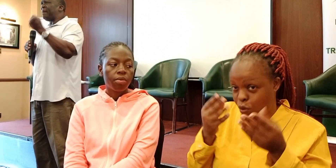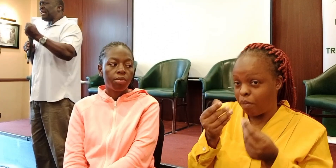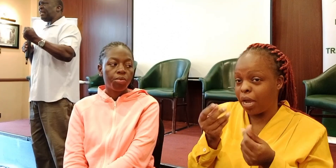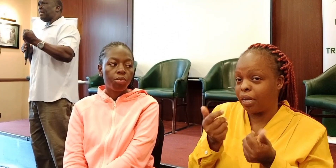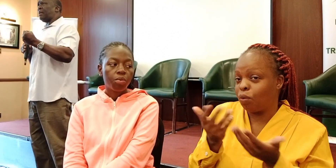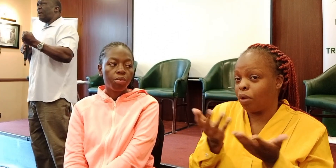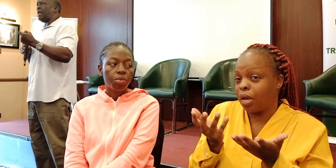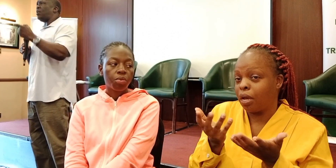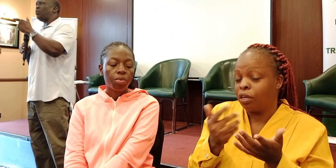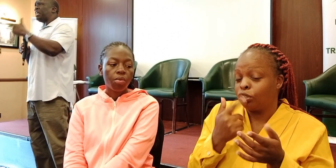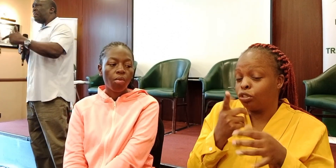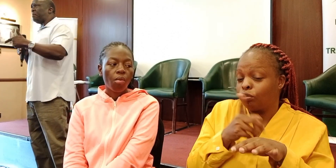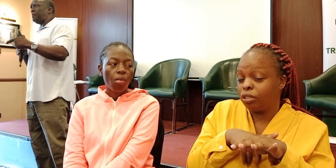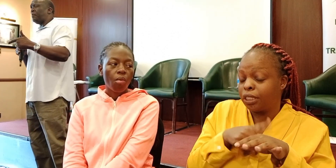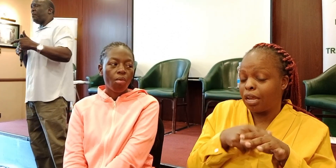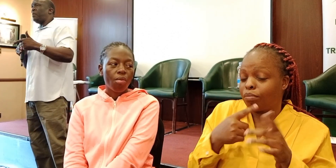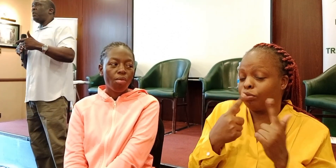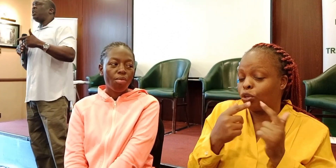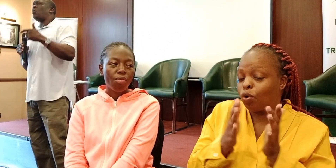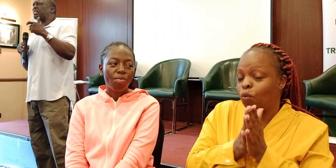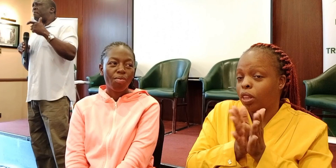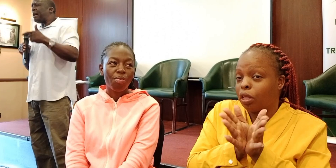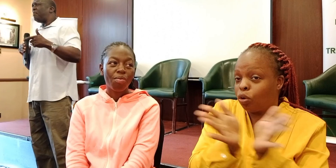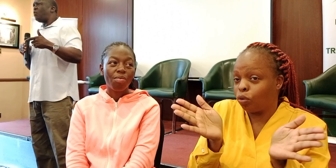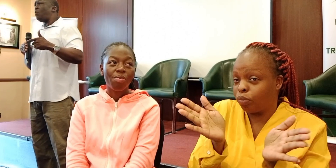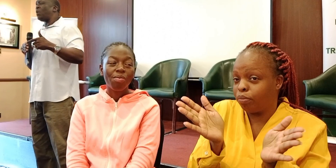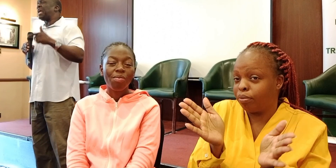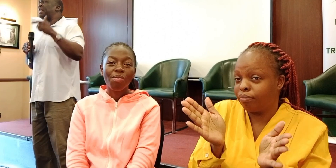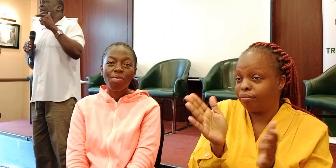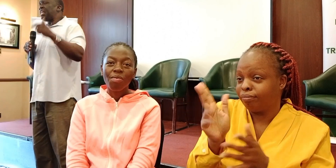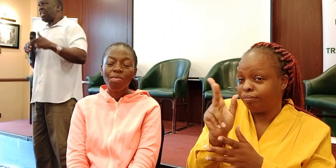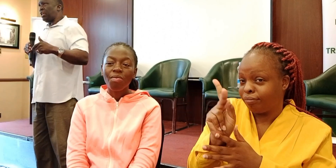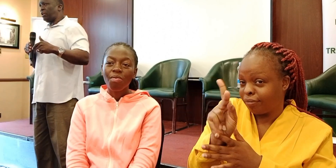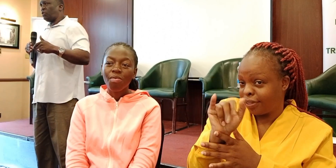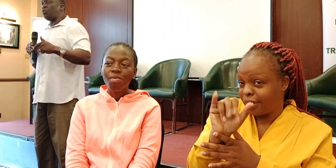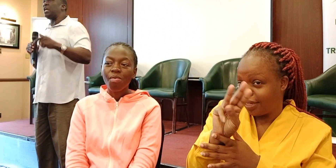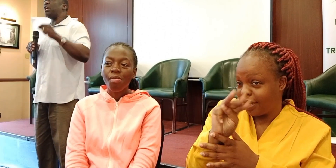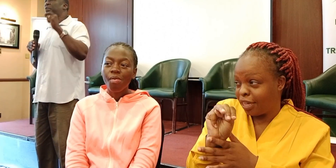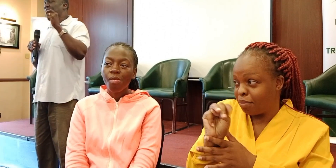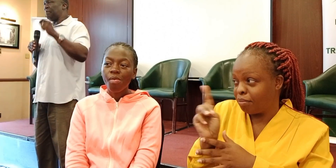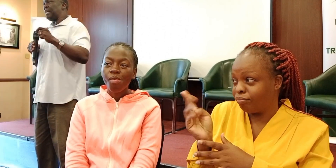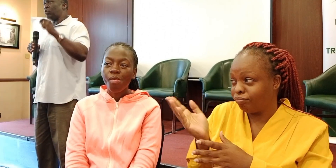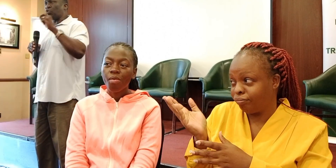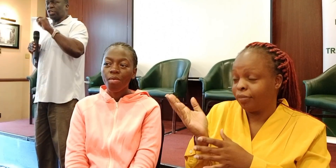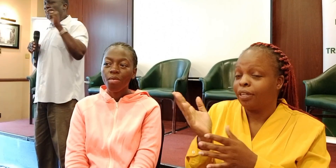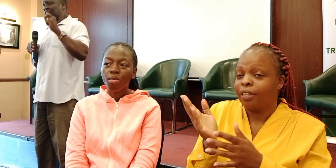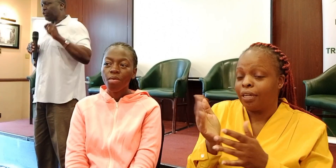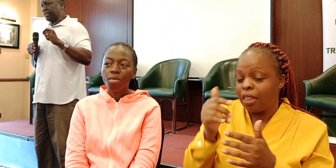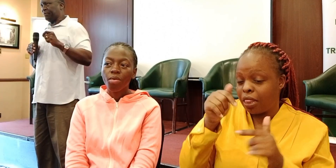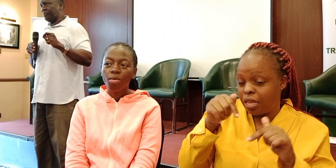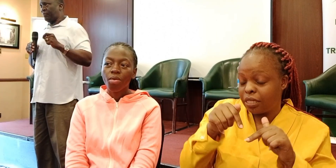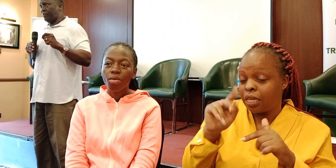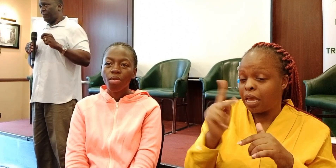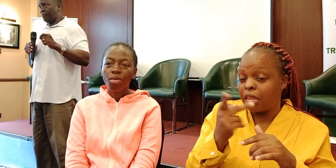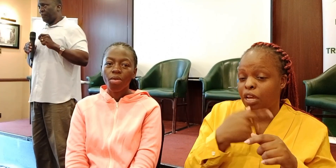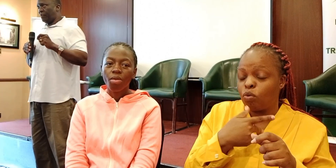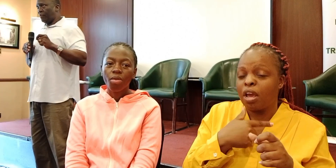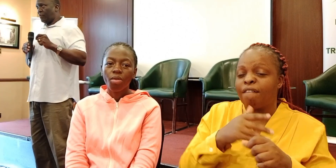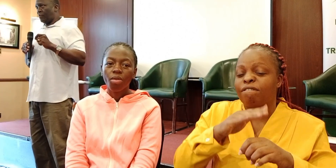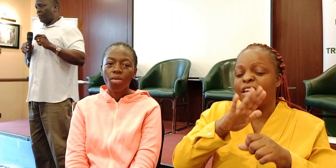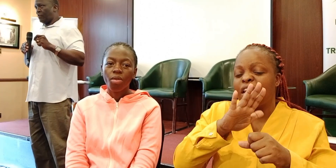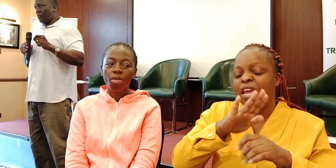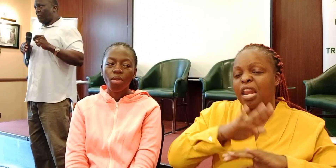Akizungumzia hamaki Uncle Kim, ni kwa sababu Kenya hii tunayo rasilimali ya kutosha sisi sote.